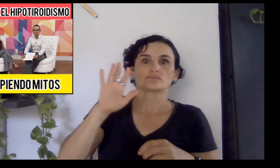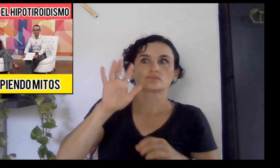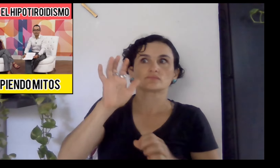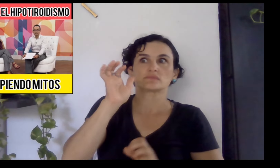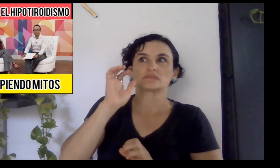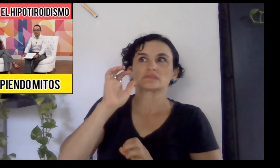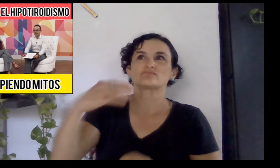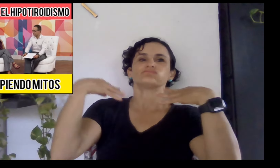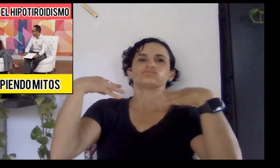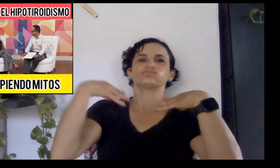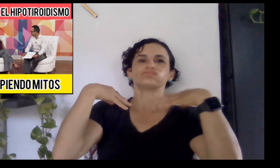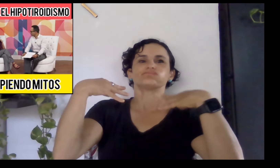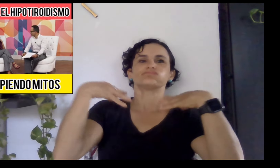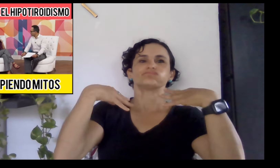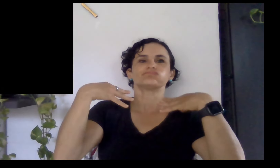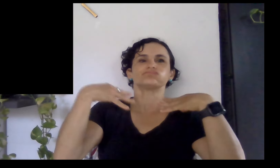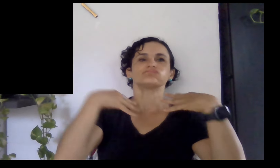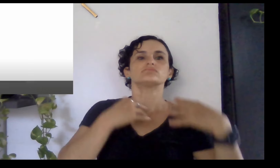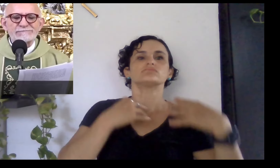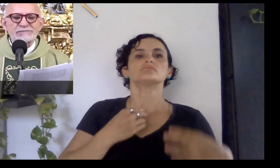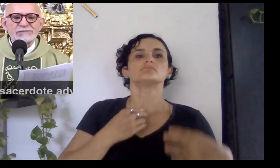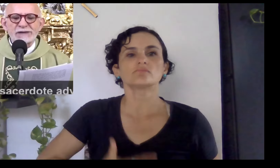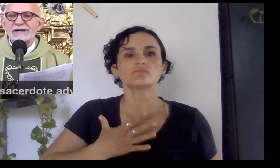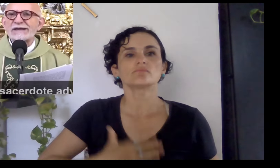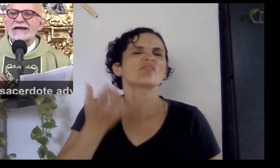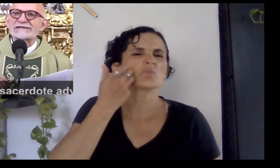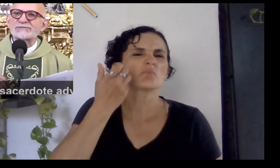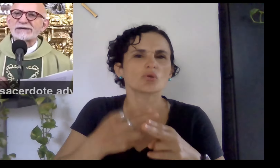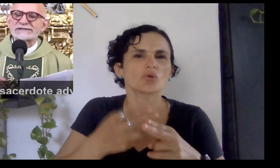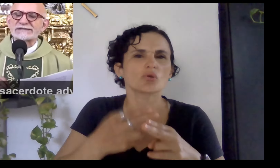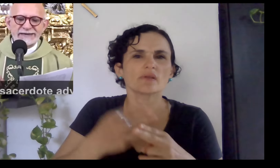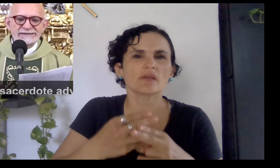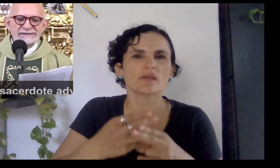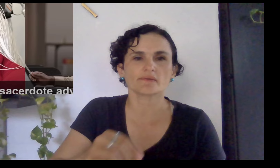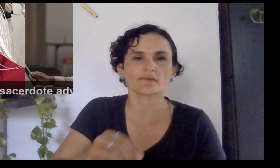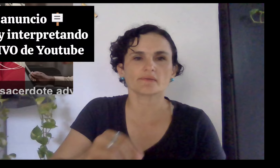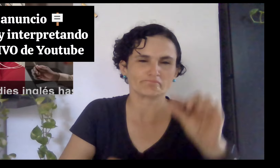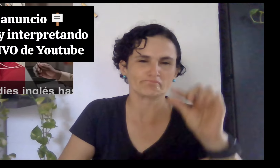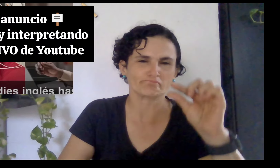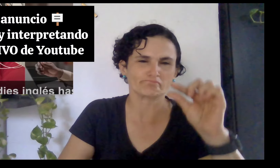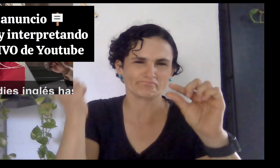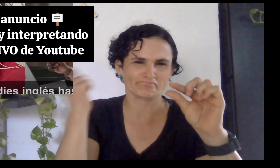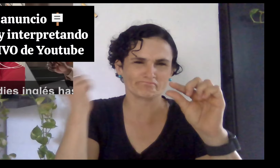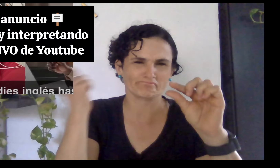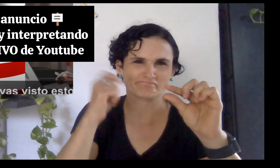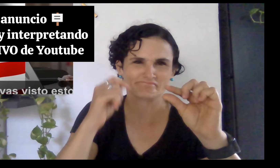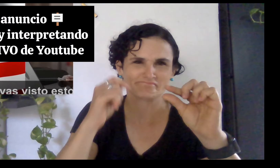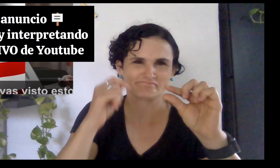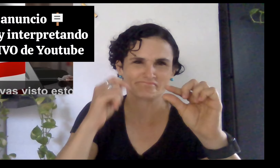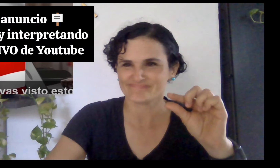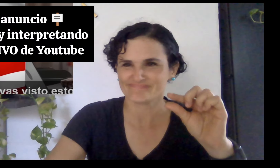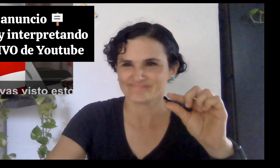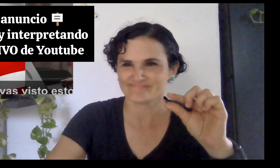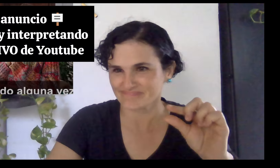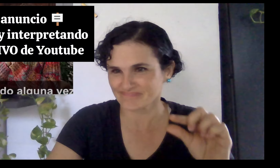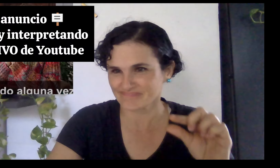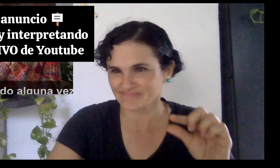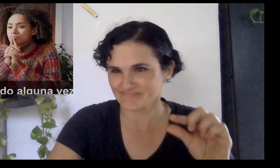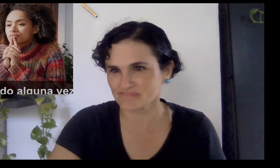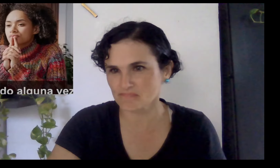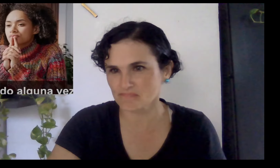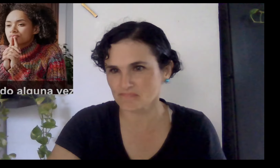que se conoce como la enfermedad de Hashimoto. Un antiguo sacerdote advierte: no estudies inglés hasta que hayas visto esto.